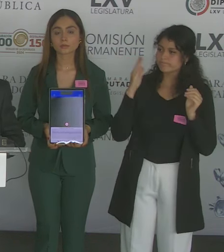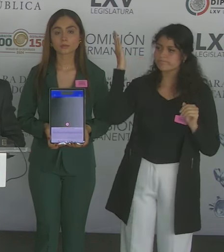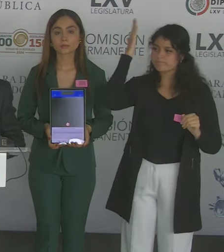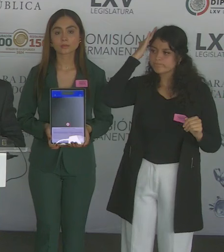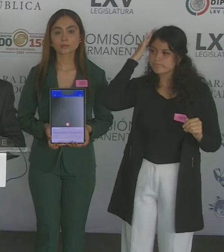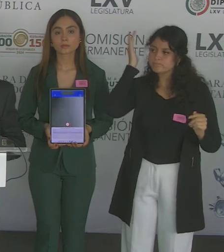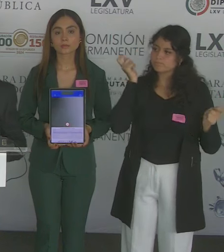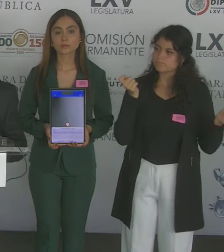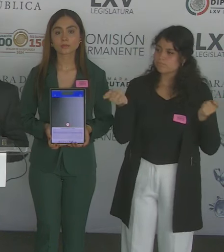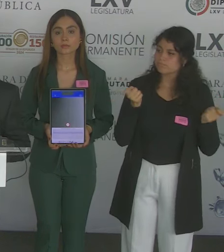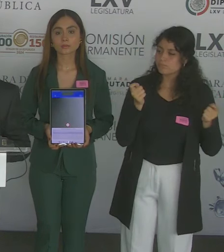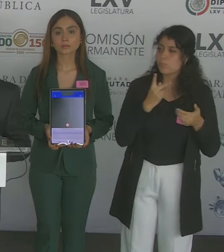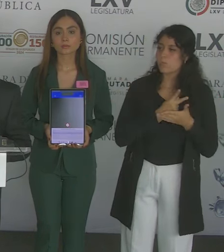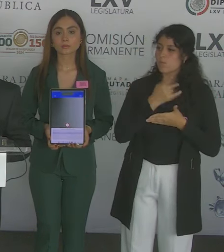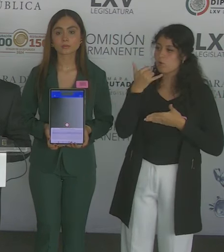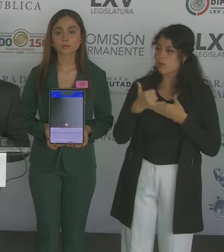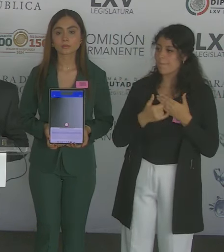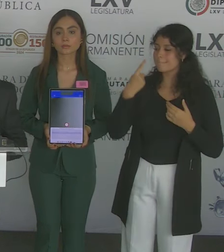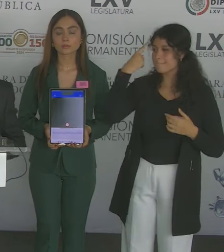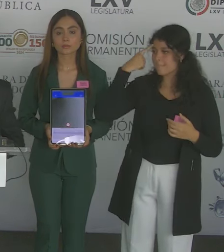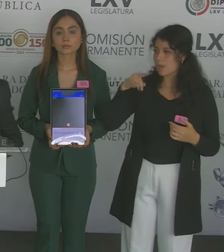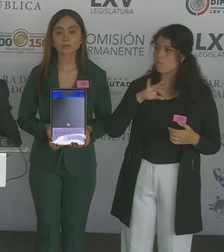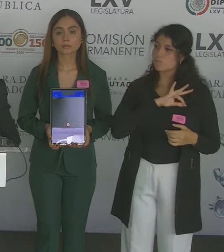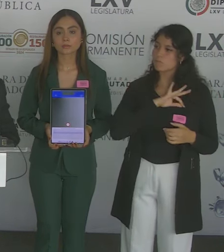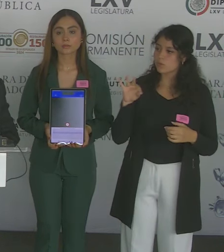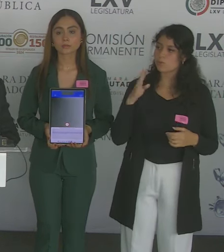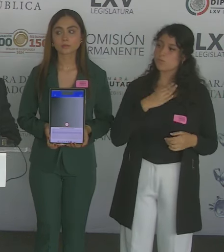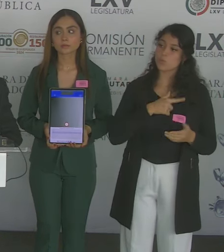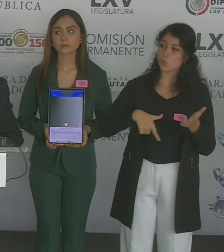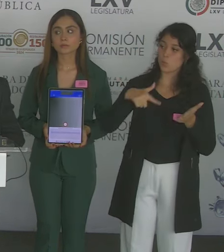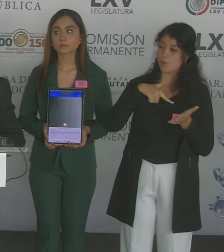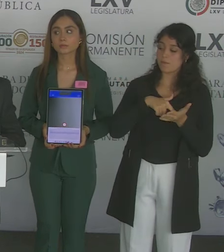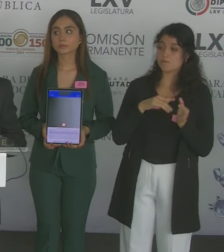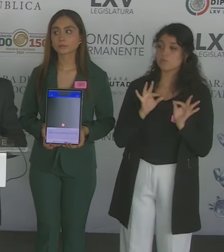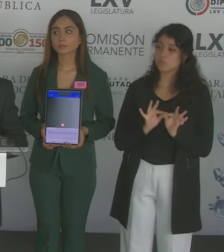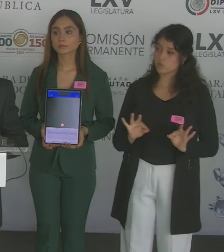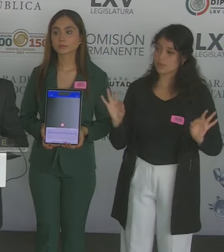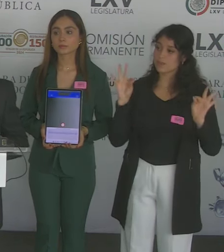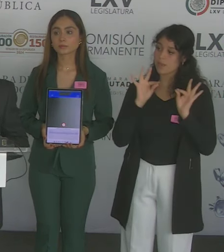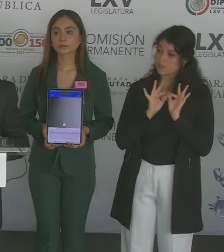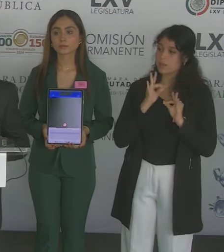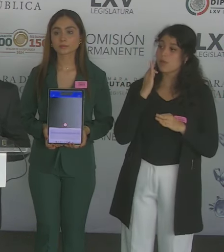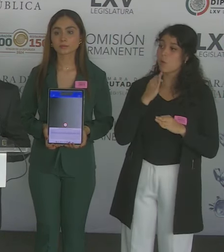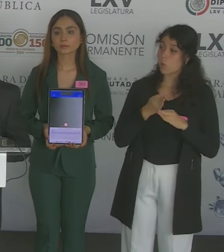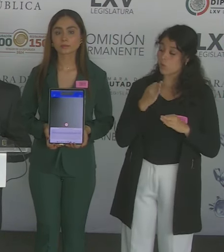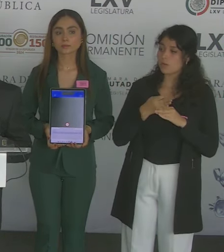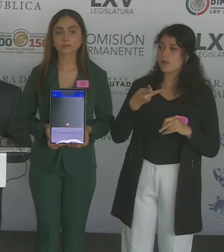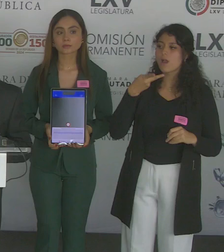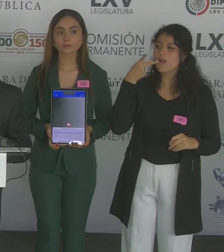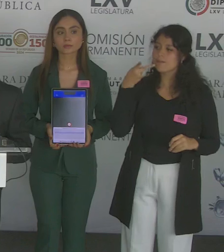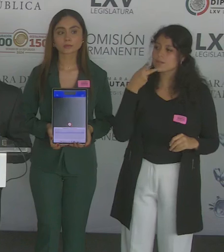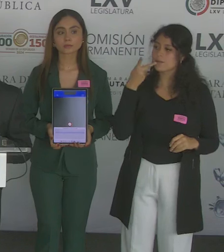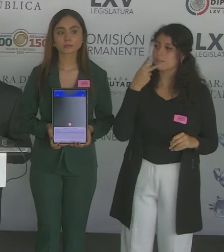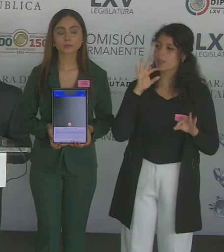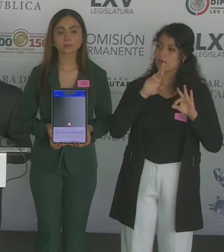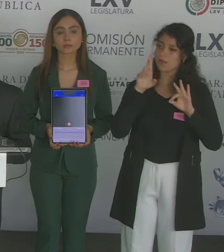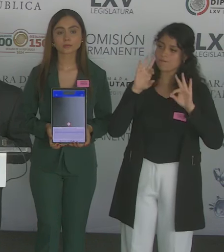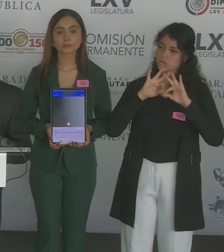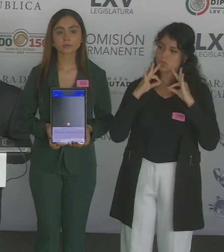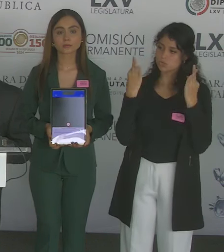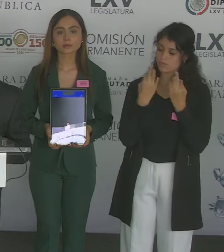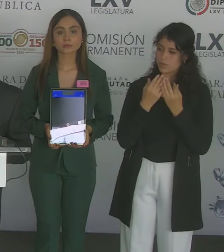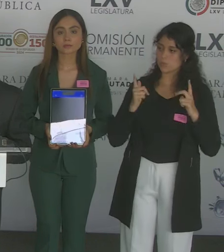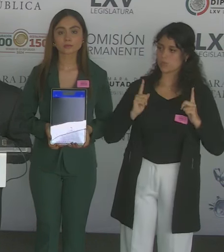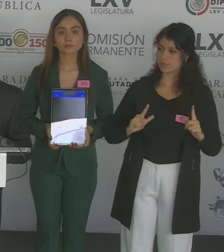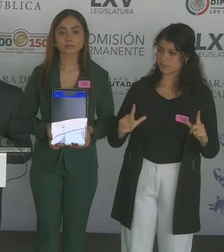proyecto para llegar a todos estos lugares va a ser fundamental hoy que se está hablando de la Reforma judicial en